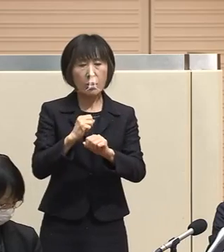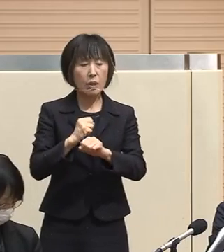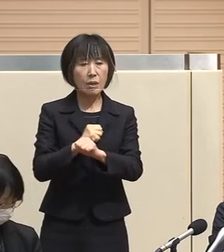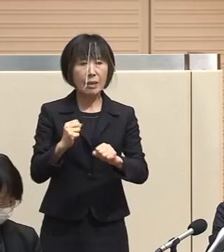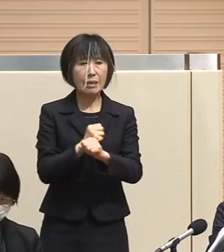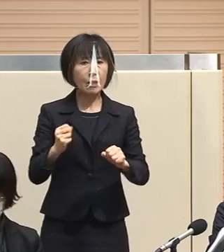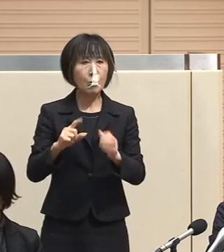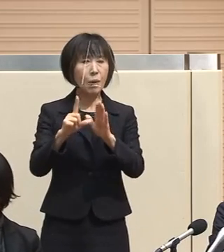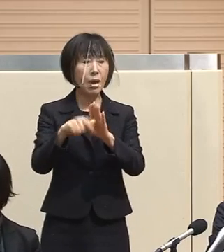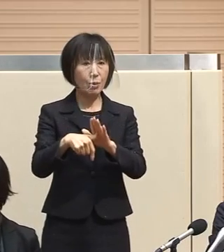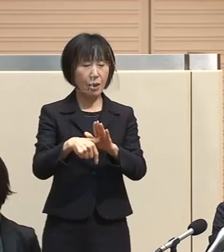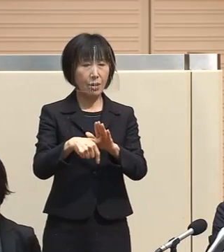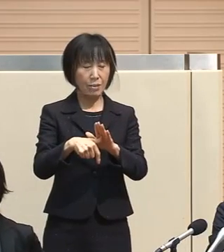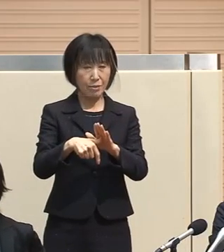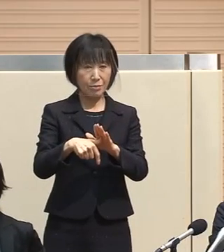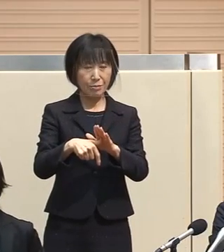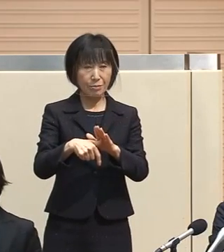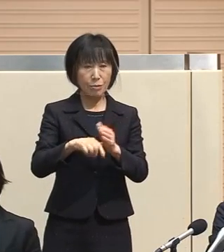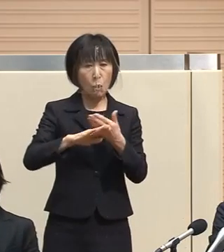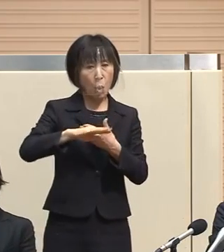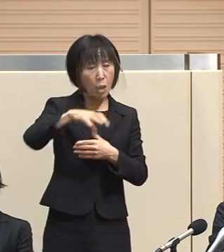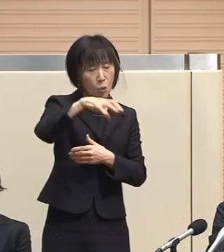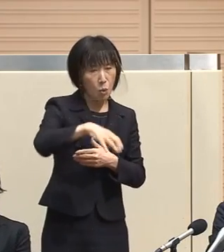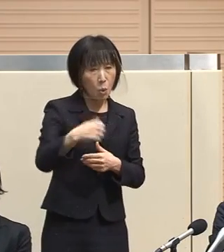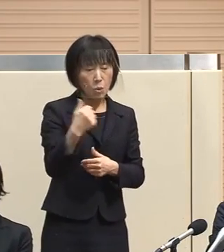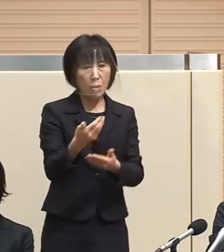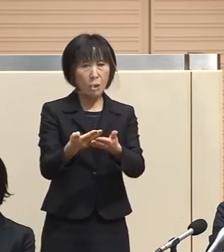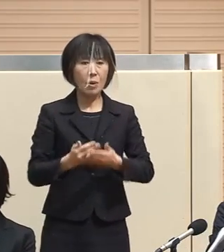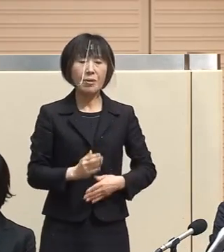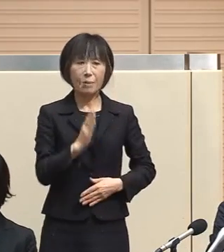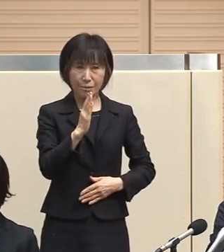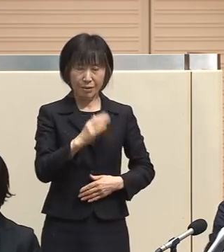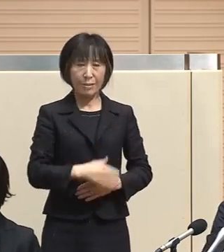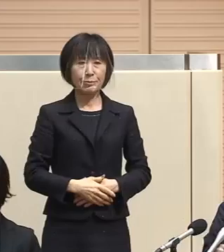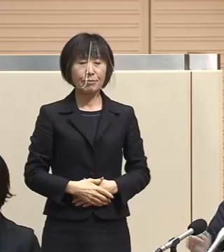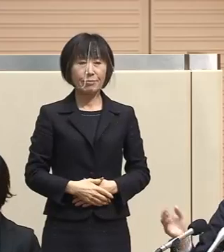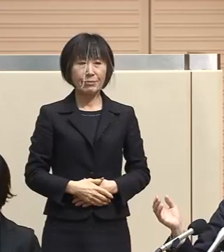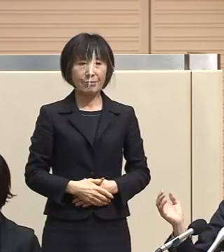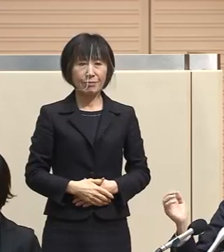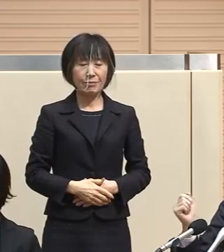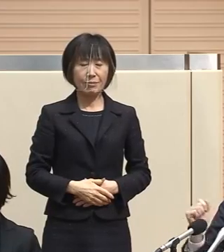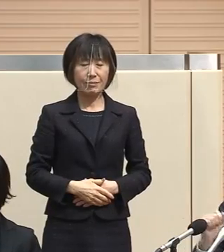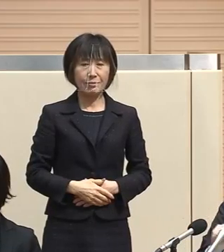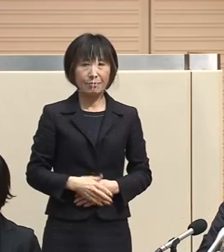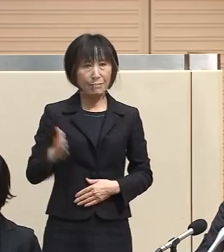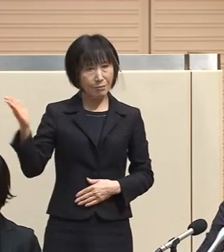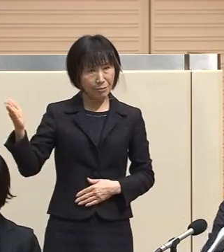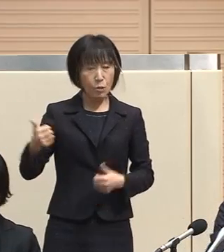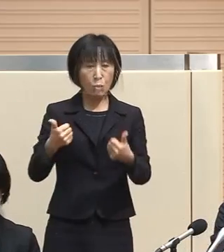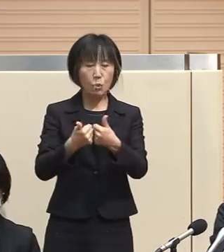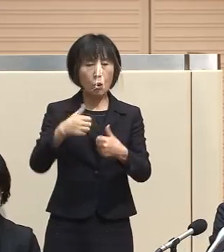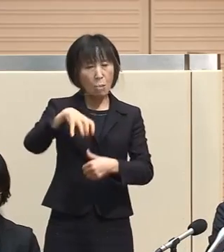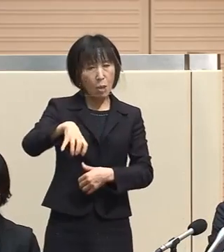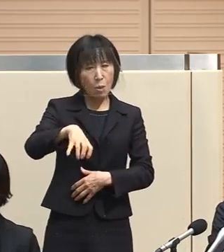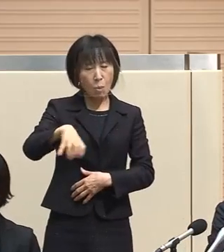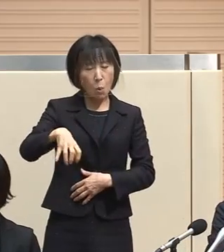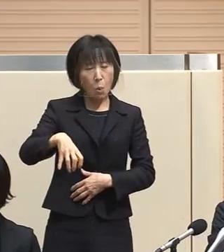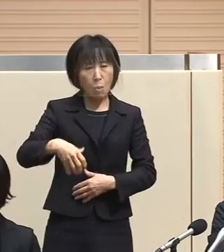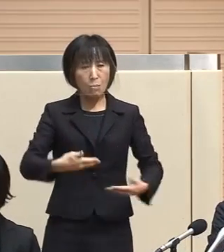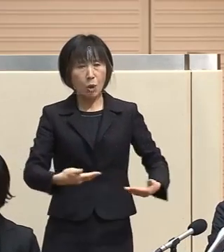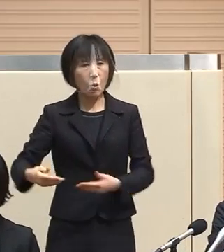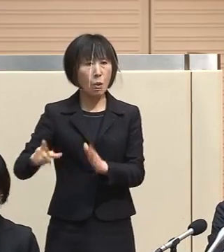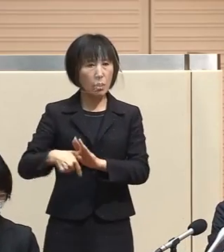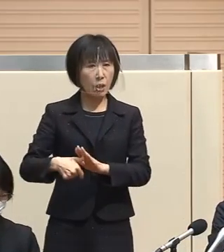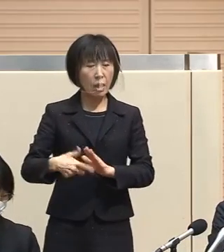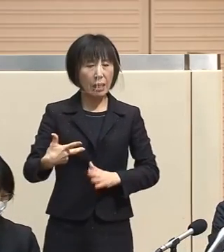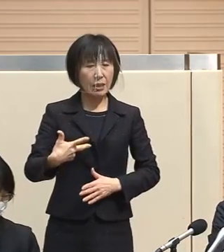ない場合には退院を紹介してもらってください。またフリップの右側にありますように相談先に迷ったら市